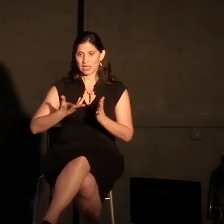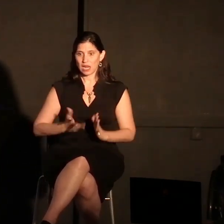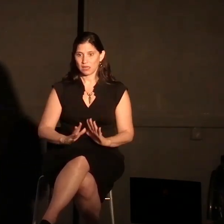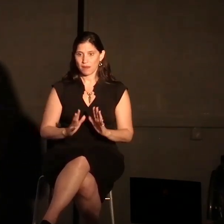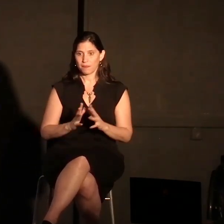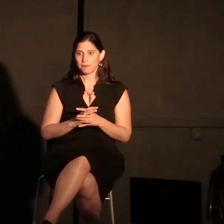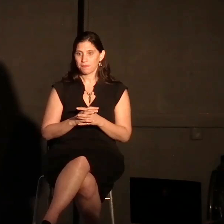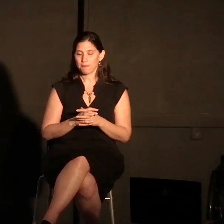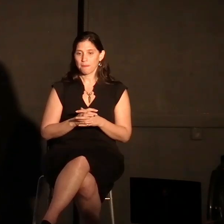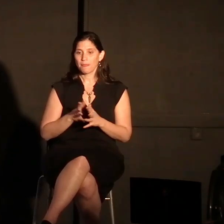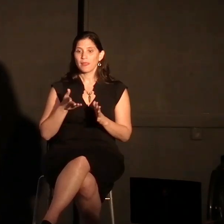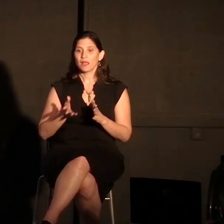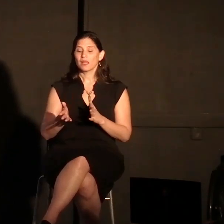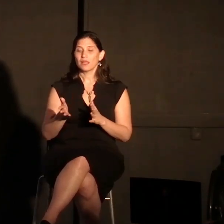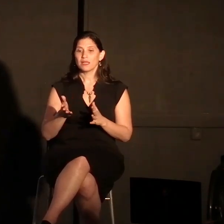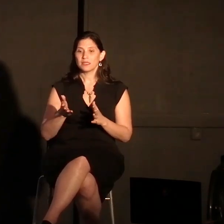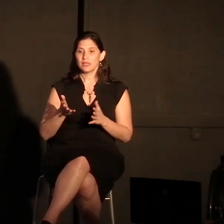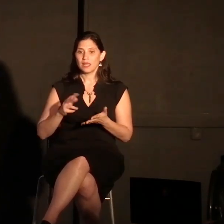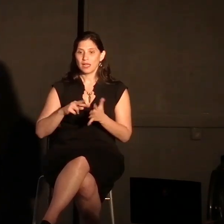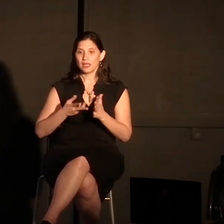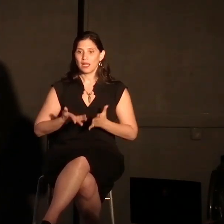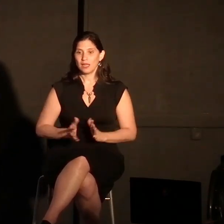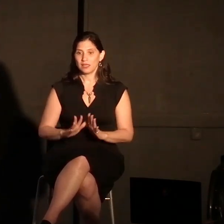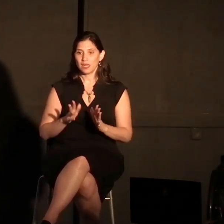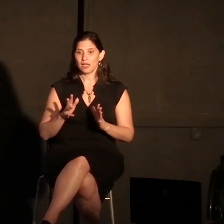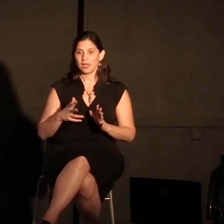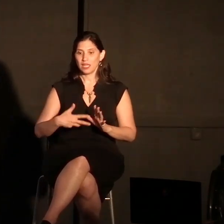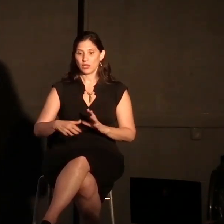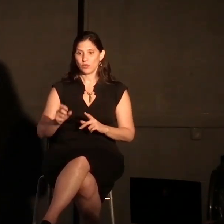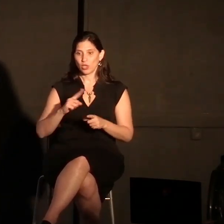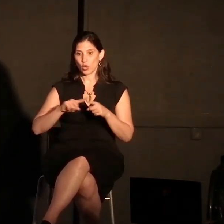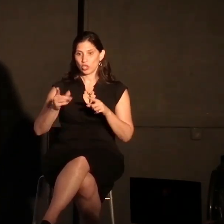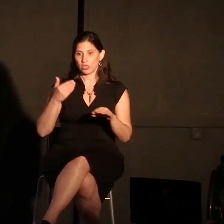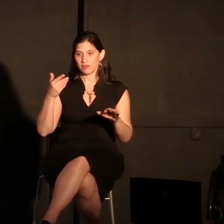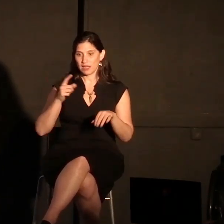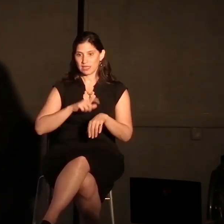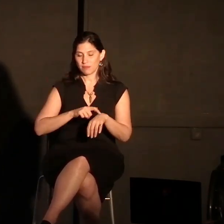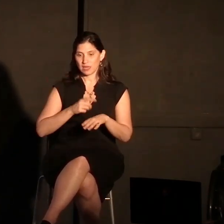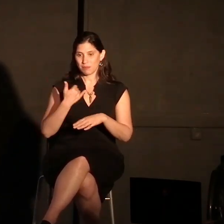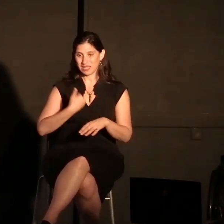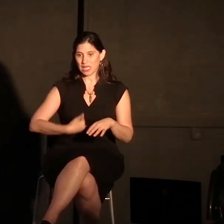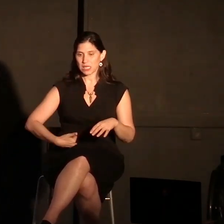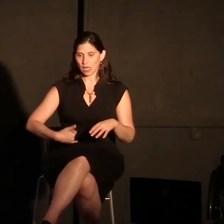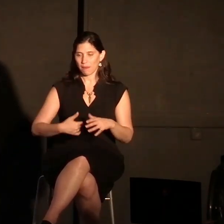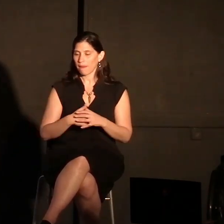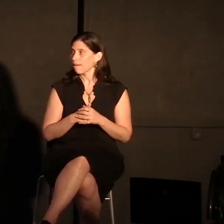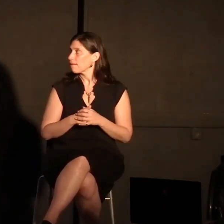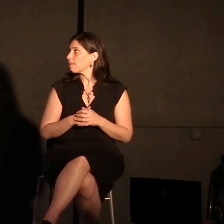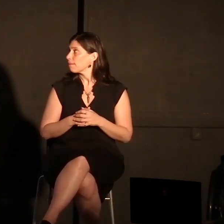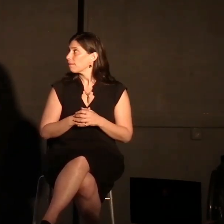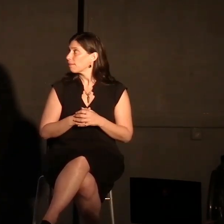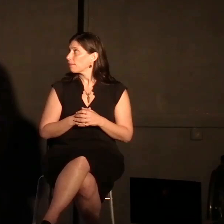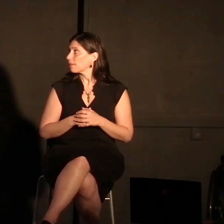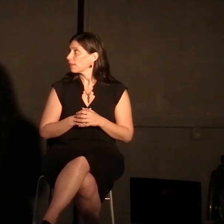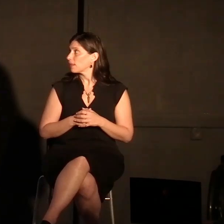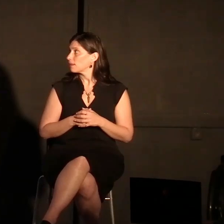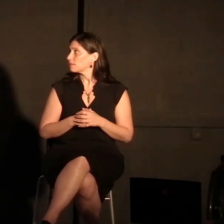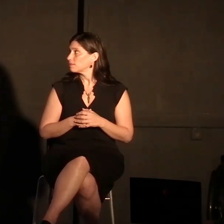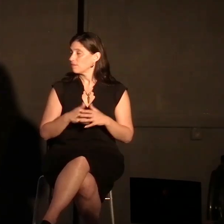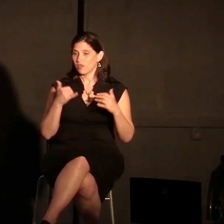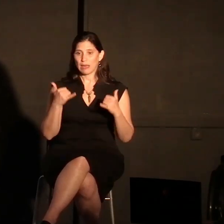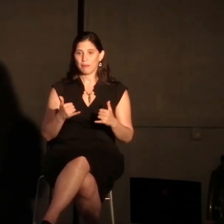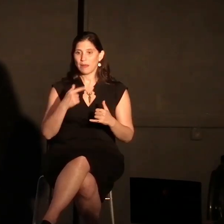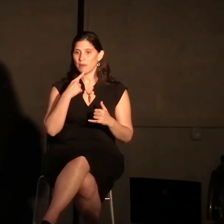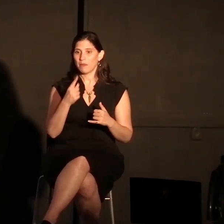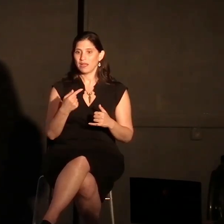לידה נכנסתי לחדר לידה ילדו אותי לחודש לפני הזמן בטוח קיסרי והפעם